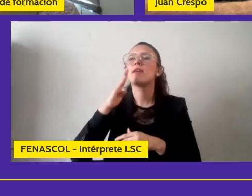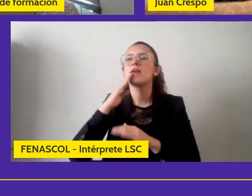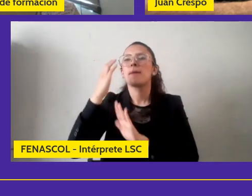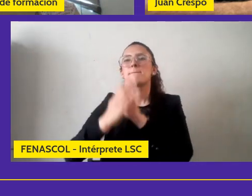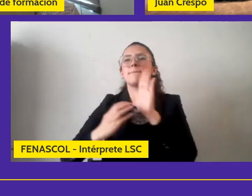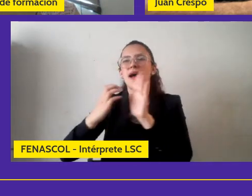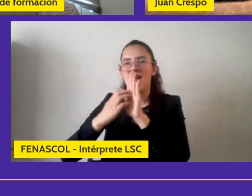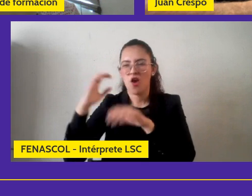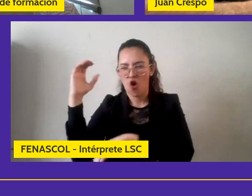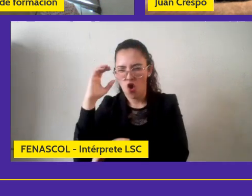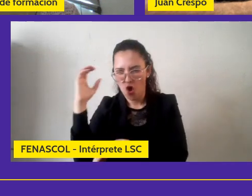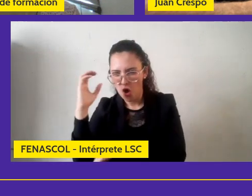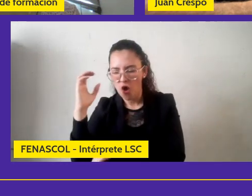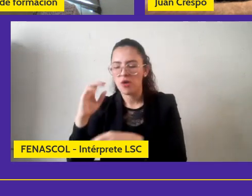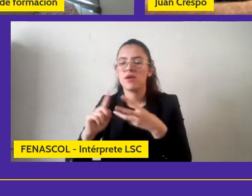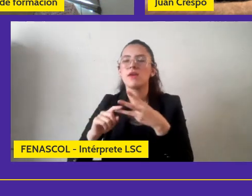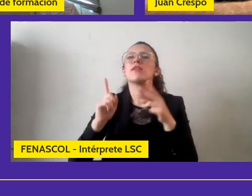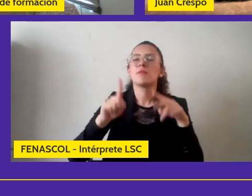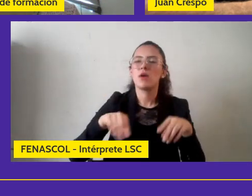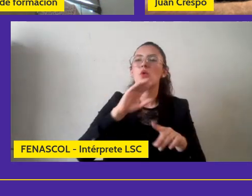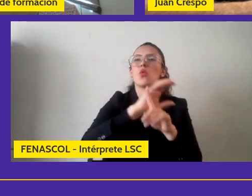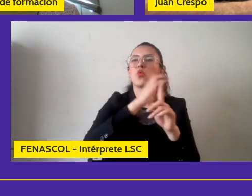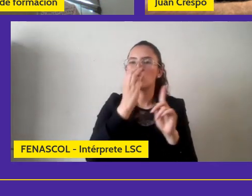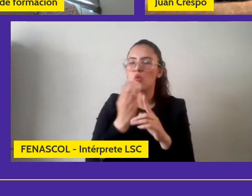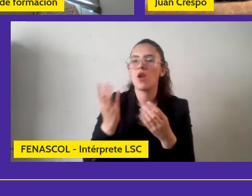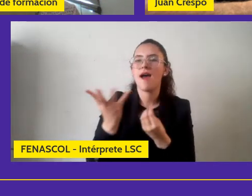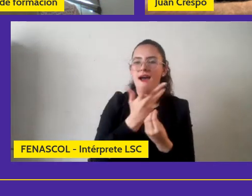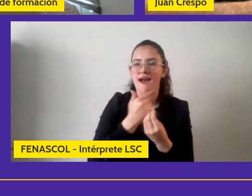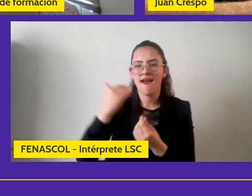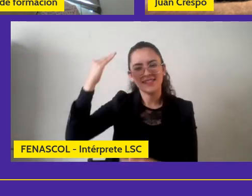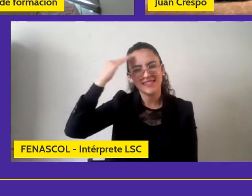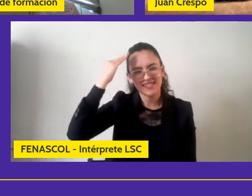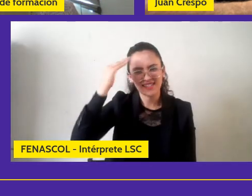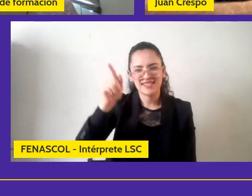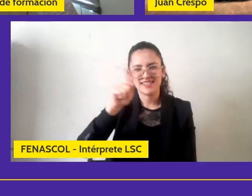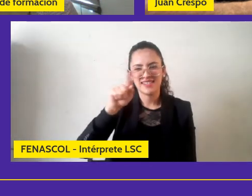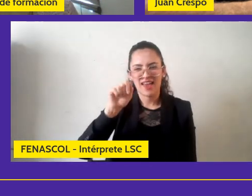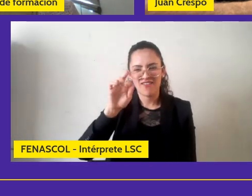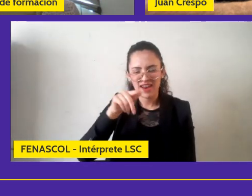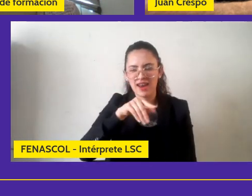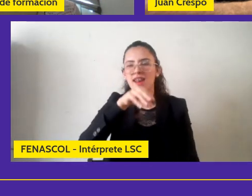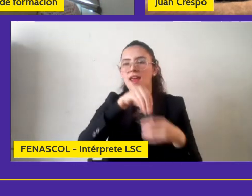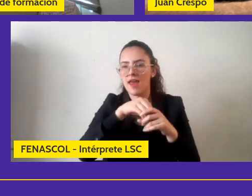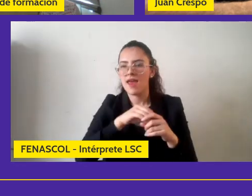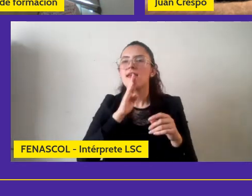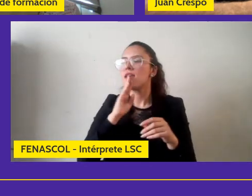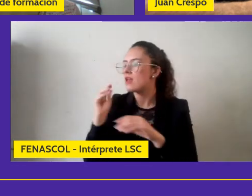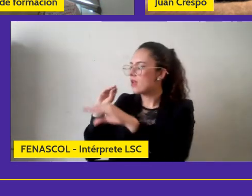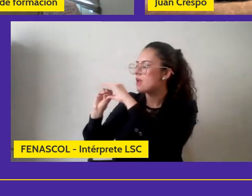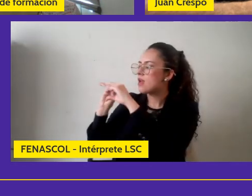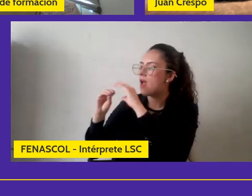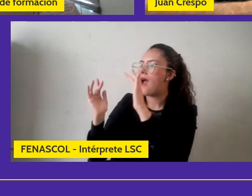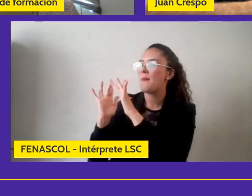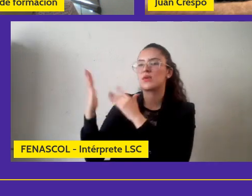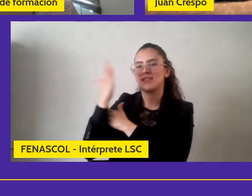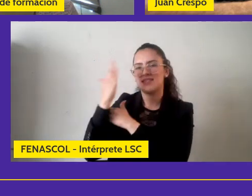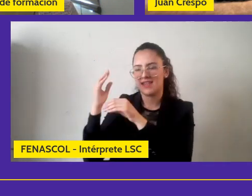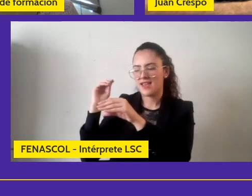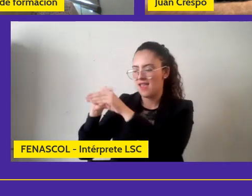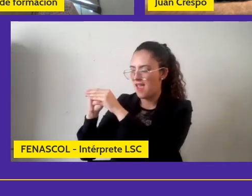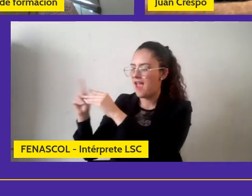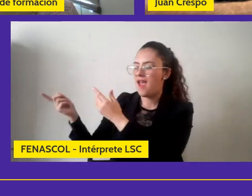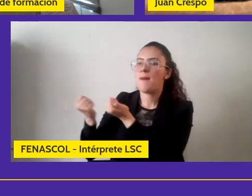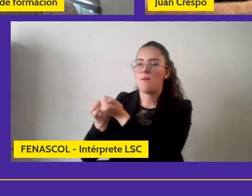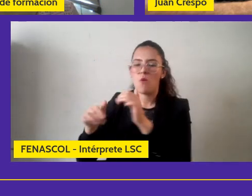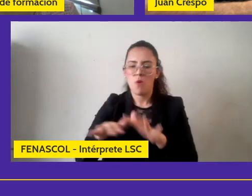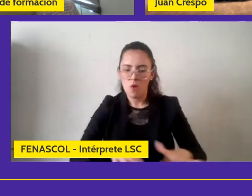de las Culturas, las Artes y los Saberes. Se hace con recursos del Fondo para el Desarrollo Cinematográfico y consiste justamente en llevar nuestras